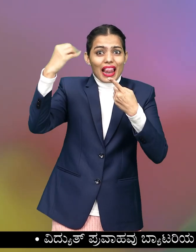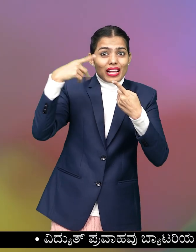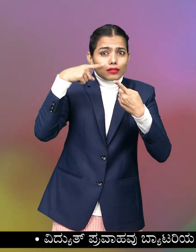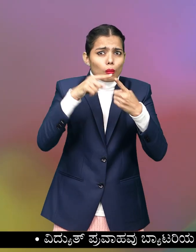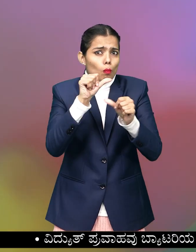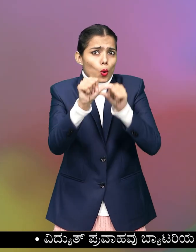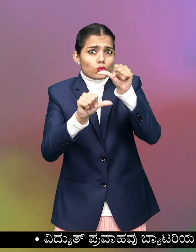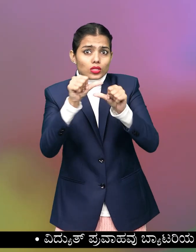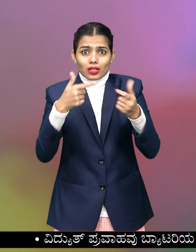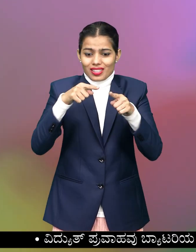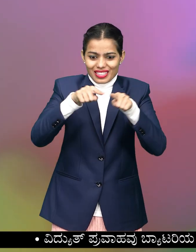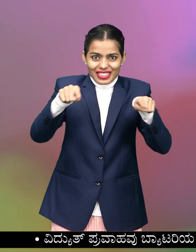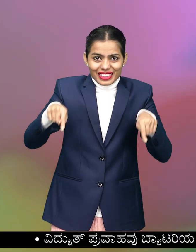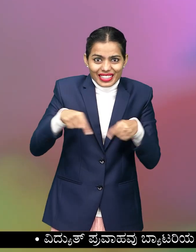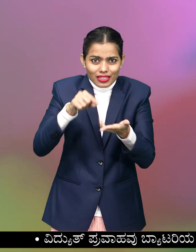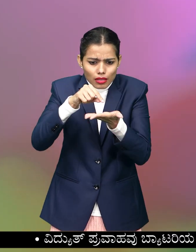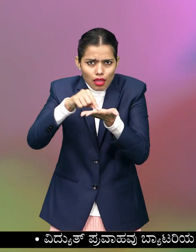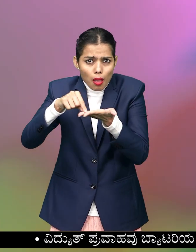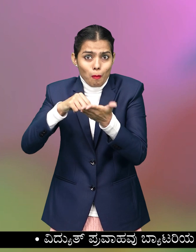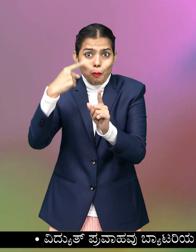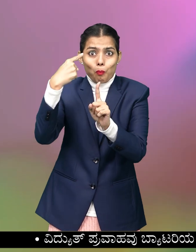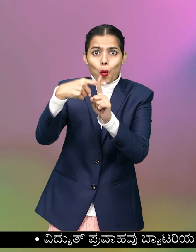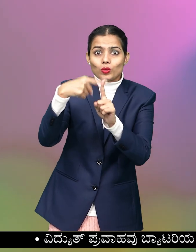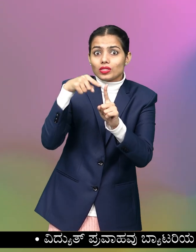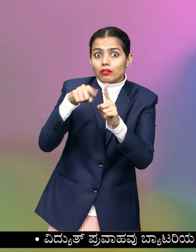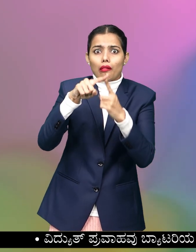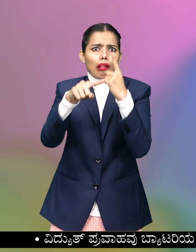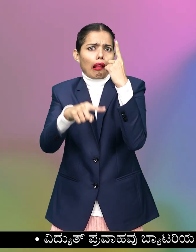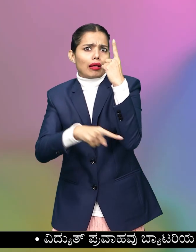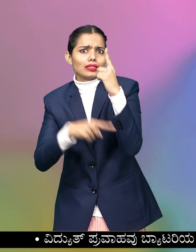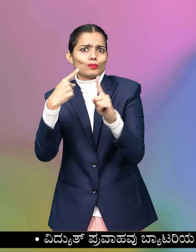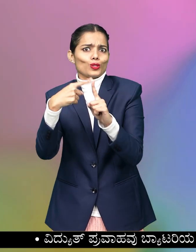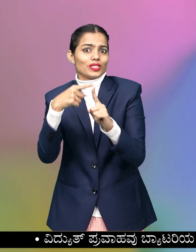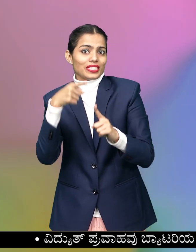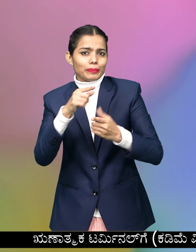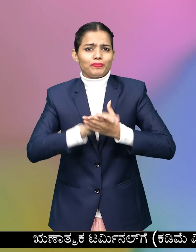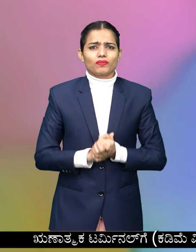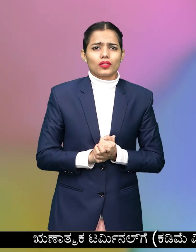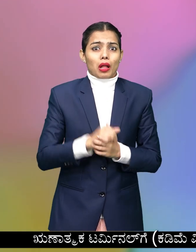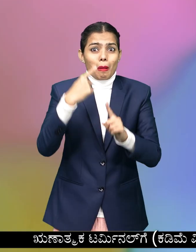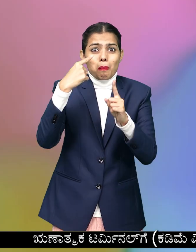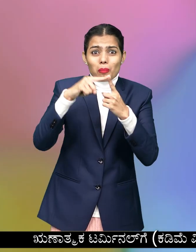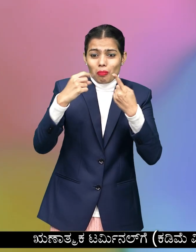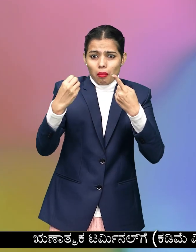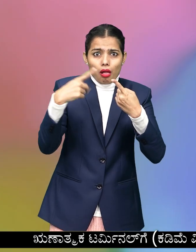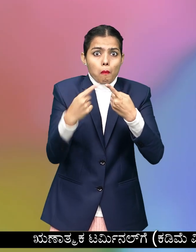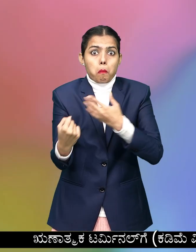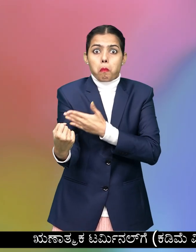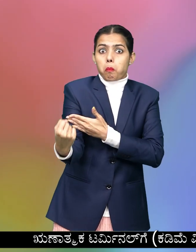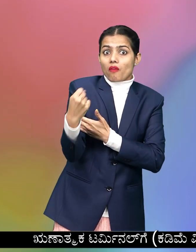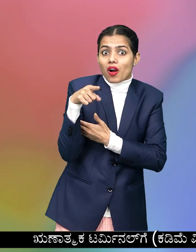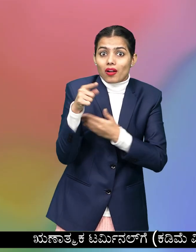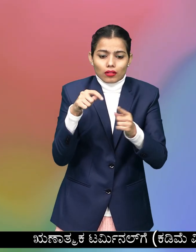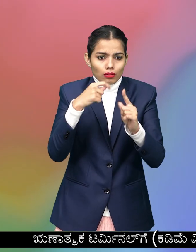ವಿದ್ಯುತ್ ಪ್ರವಾಹವು ಬ್ಯಾಟರಿಯ ಧನಾತ್ಮಕ ಟರ್ಮಿನಲ್ನಿಂದ ಹೆಚ್ಚಿನ ವಿದ್ಯುತ್ ಸಾಮರ್ಥ್ಯ, ಋಣಾತ್ಮಕ ಟರ್ಮಿನಲ್ಗೆ